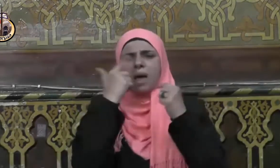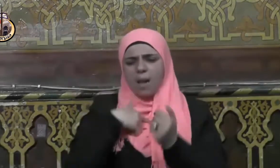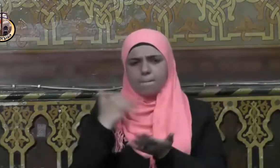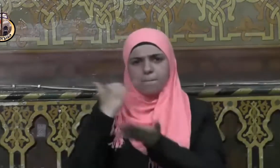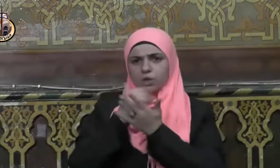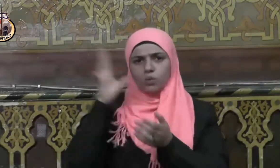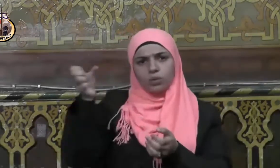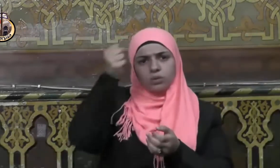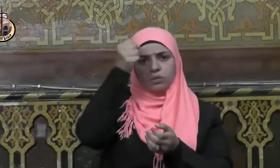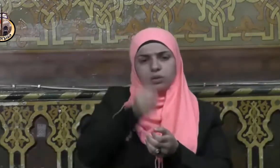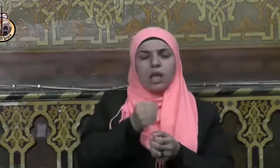غير الأكفاء،